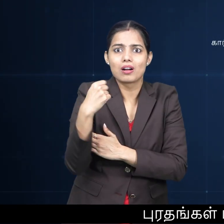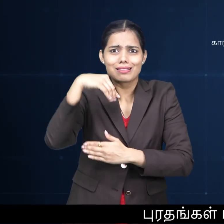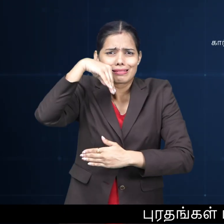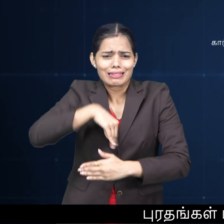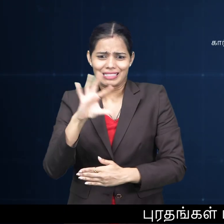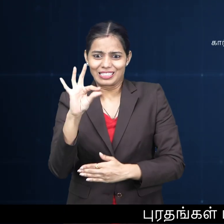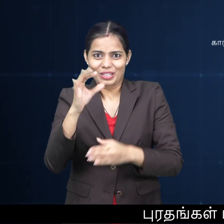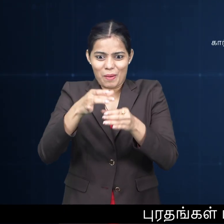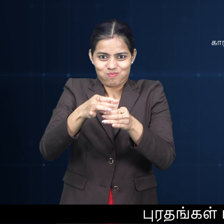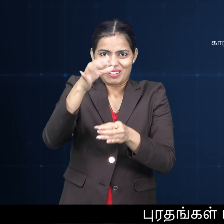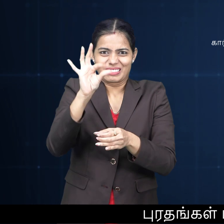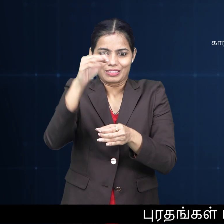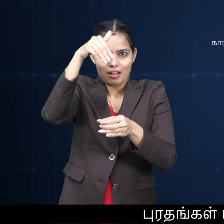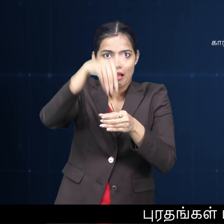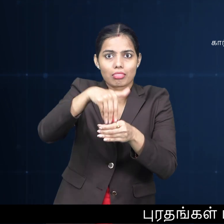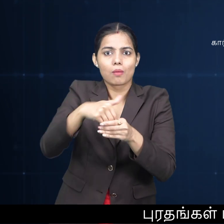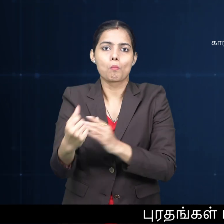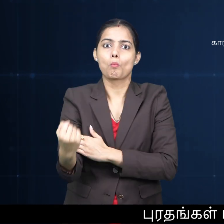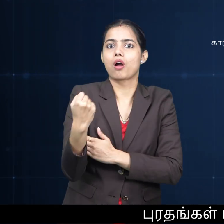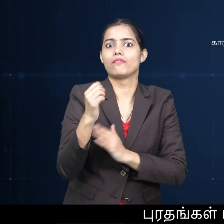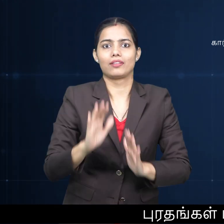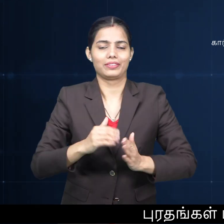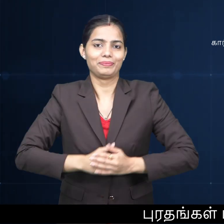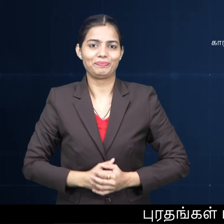போன்ற சிக்கலான பொருட்கள் உள்ளன.